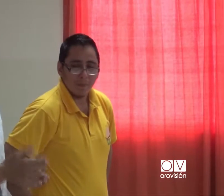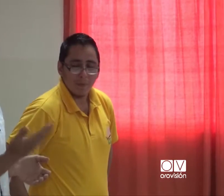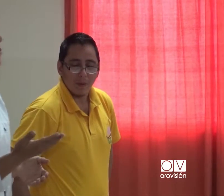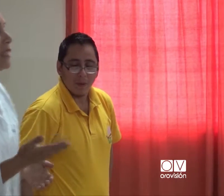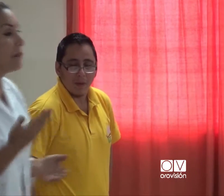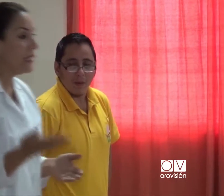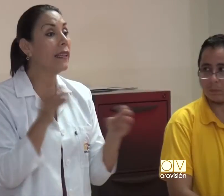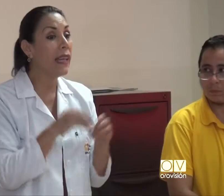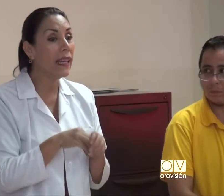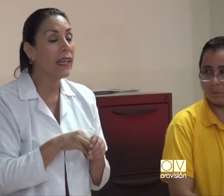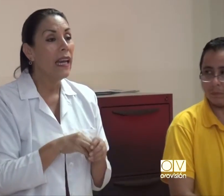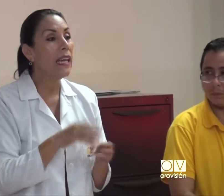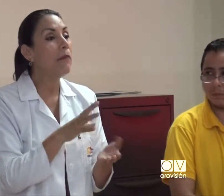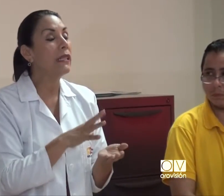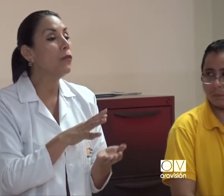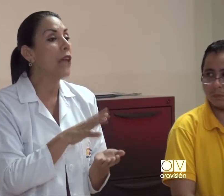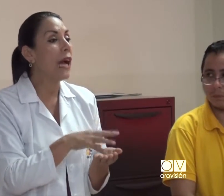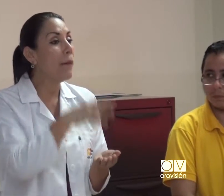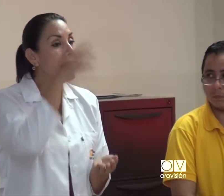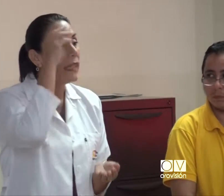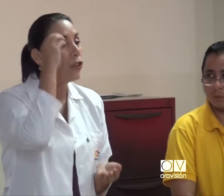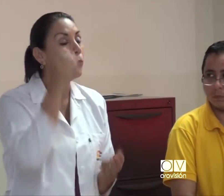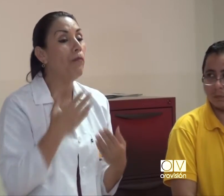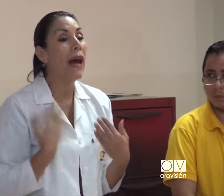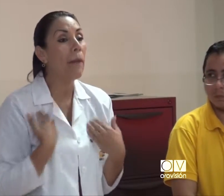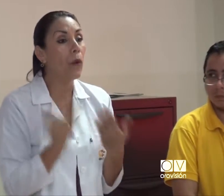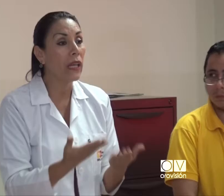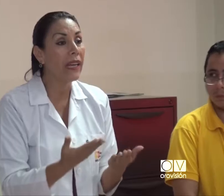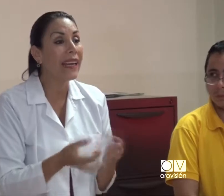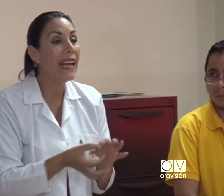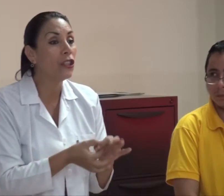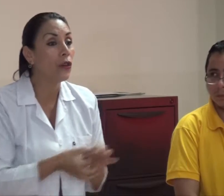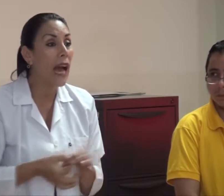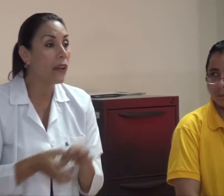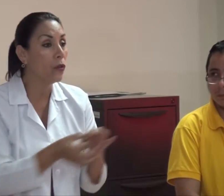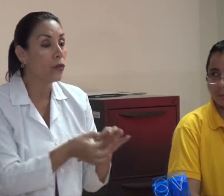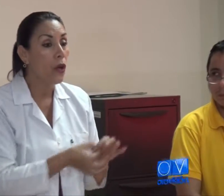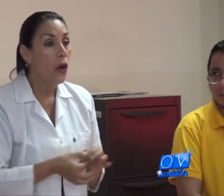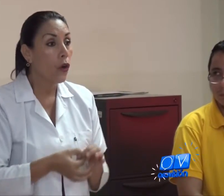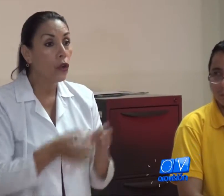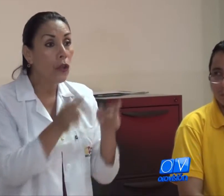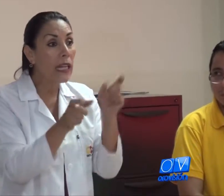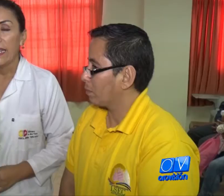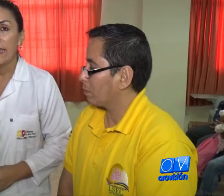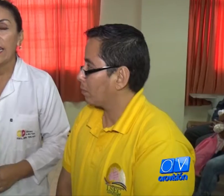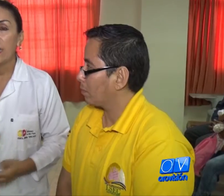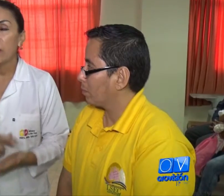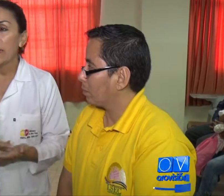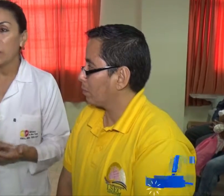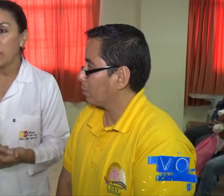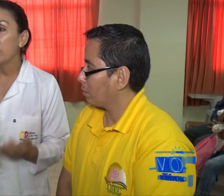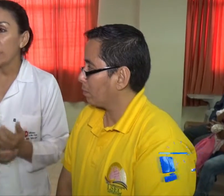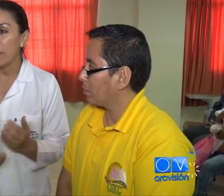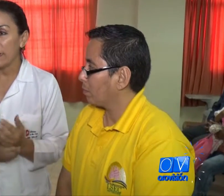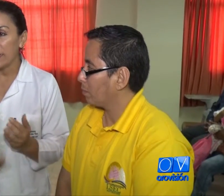charla de Lenguaje de Señas. Marcot Herrero, terapista de Lenguaje, es una de las motivadoras de esta capacitación. Esta es